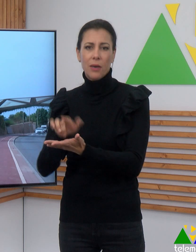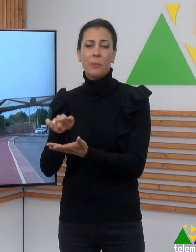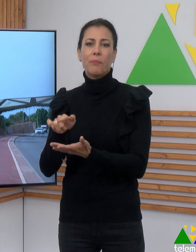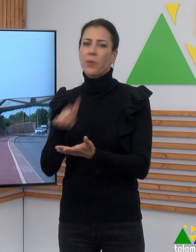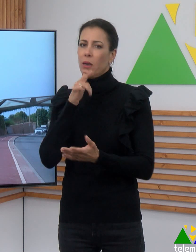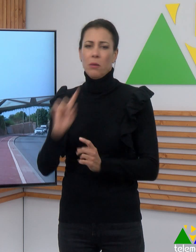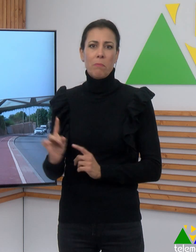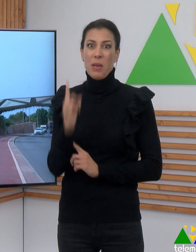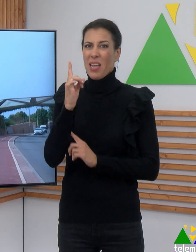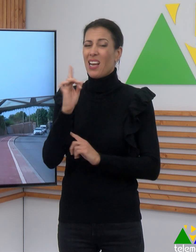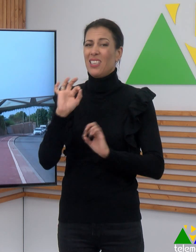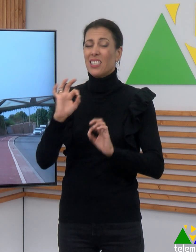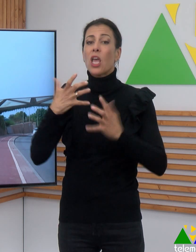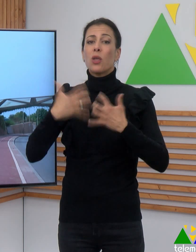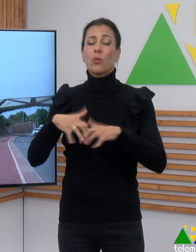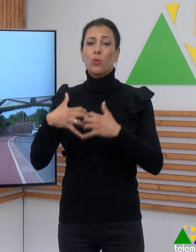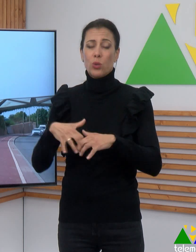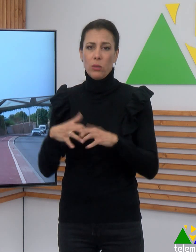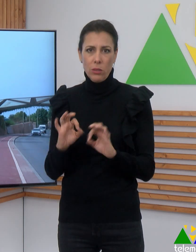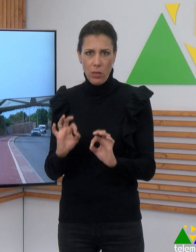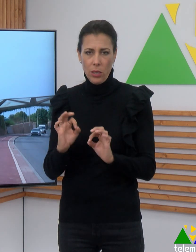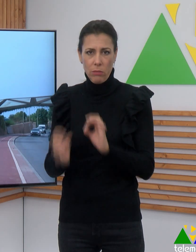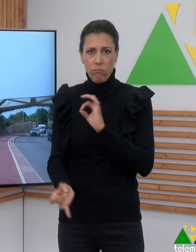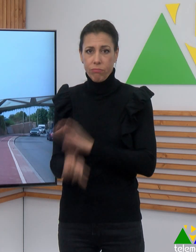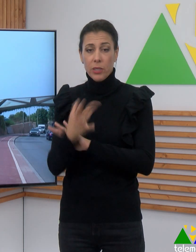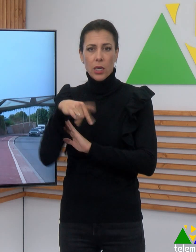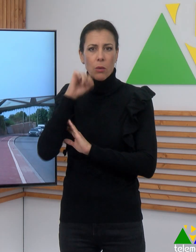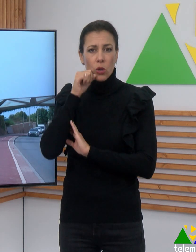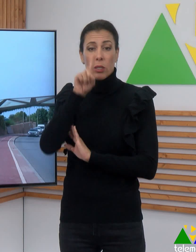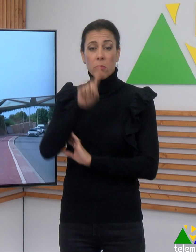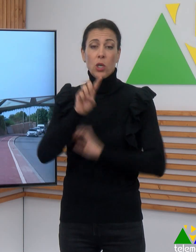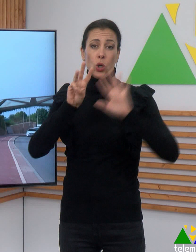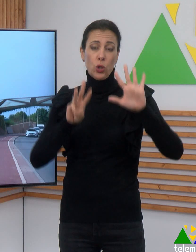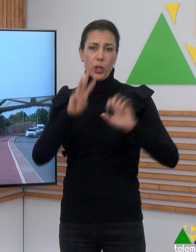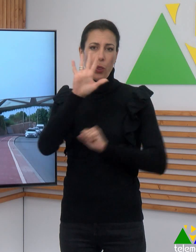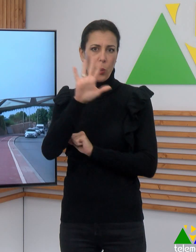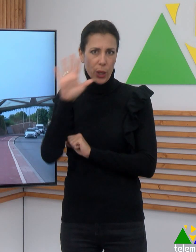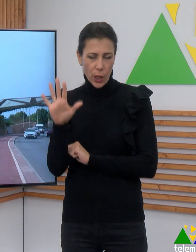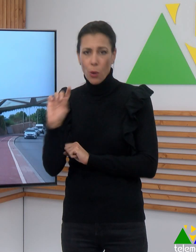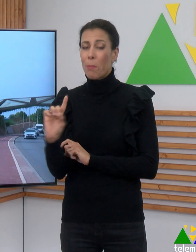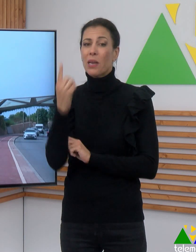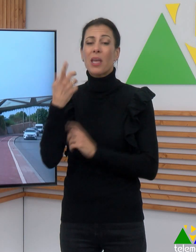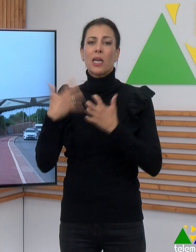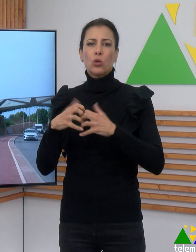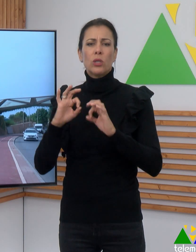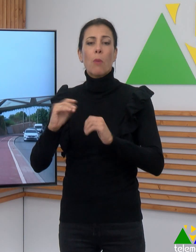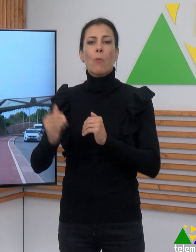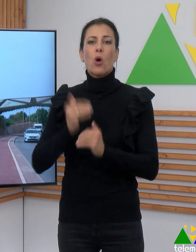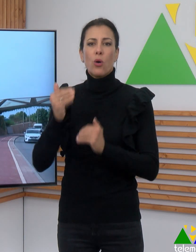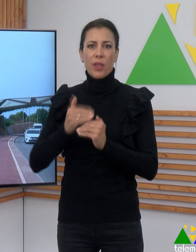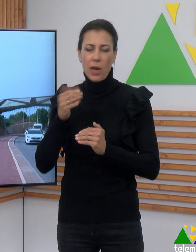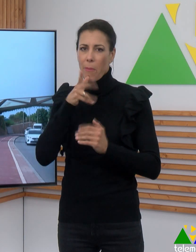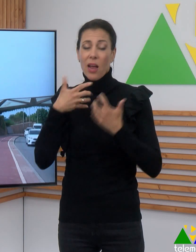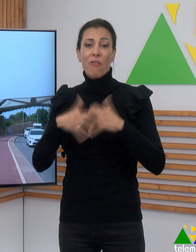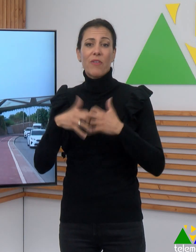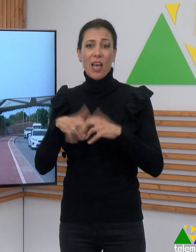la primera industria que se crea en Motril en 1855, la primera industria moderna de